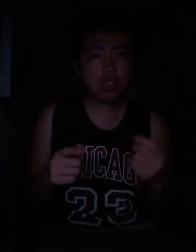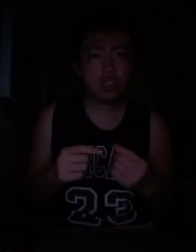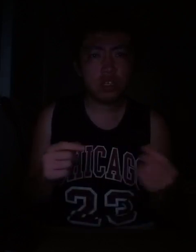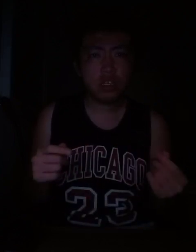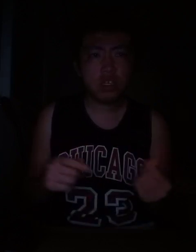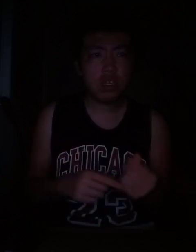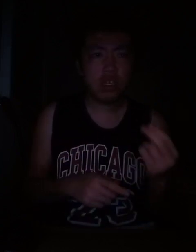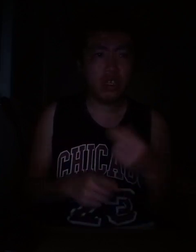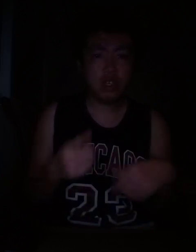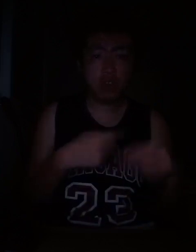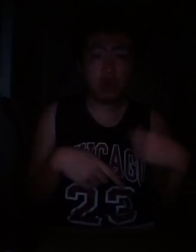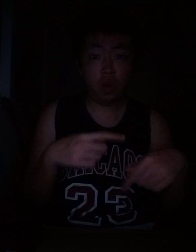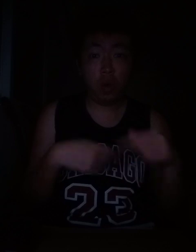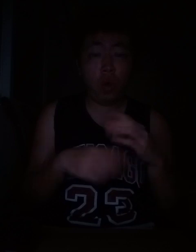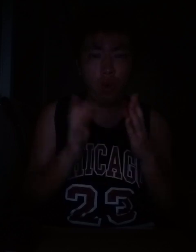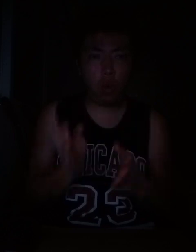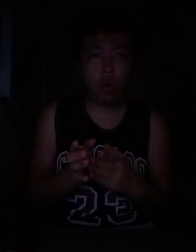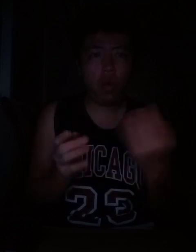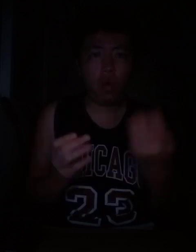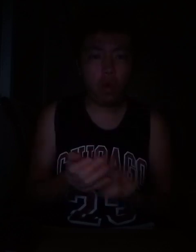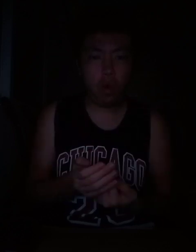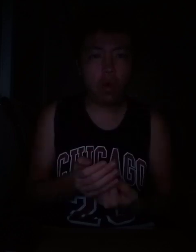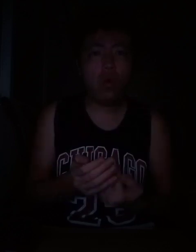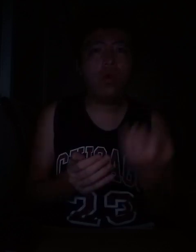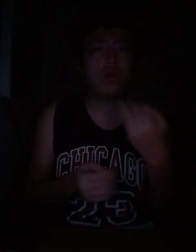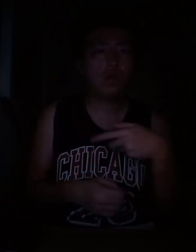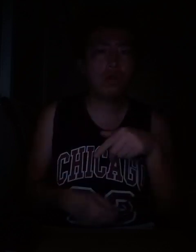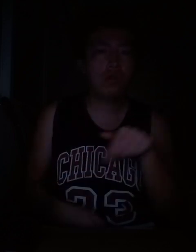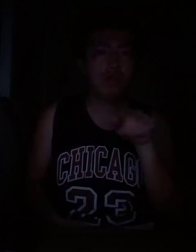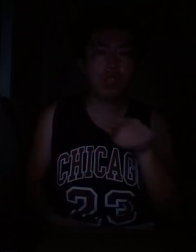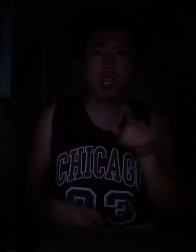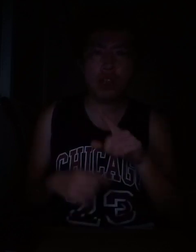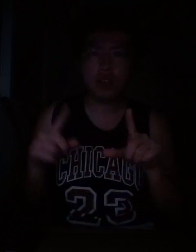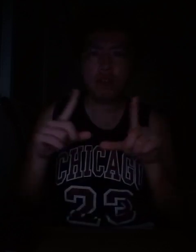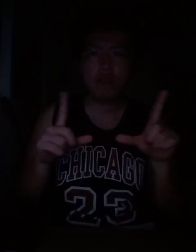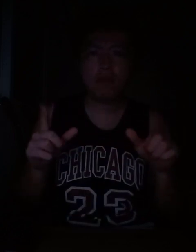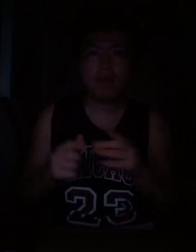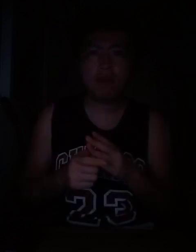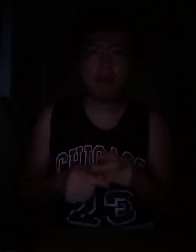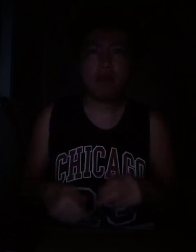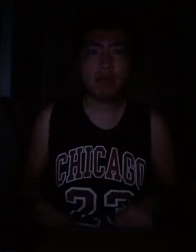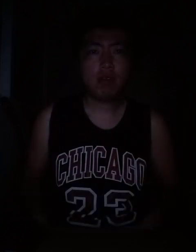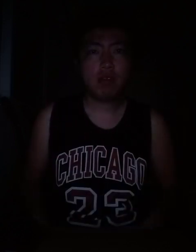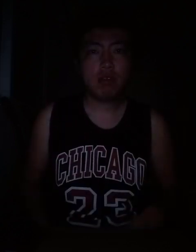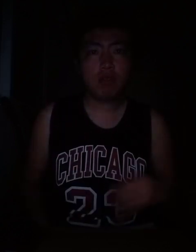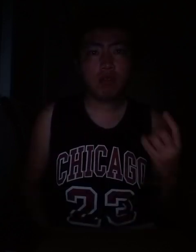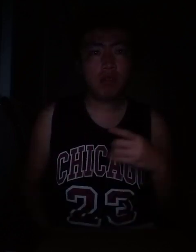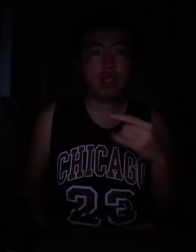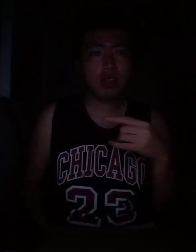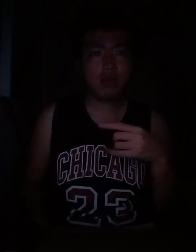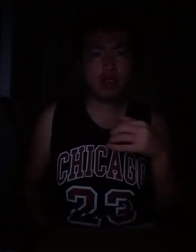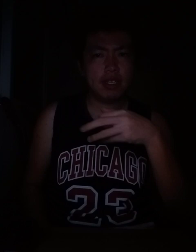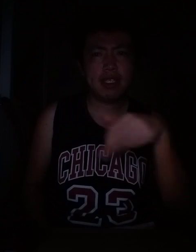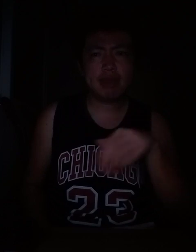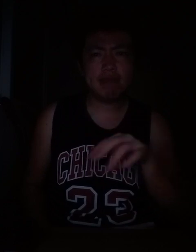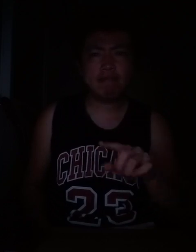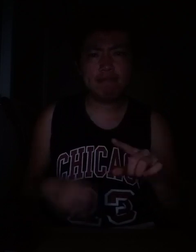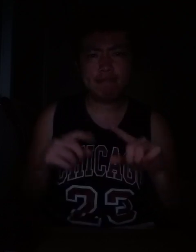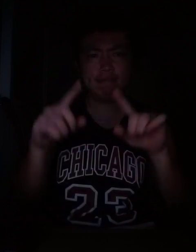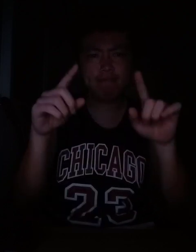그 성능에 대한 부분들을 또 소비자가 그걸 기준으로 삼겠다는 거잖아요. 콘텐츠는 물론 채널의 파급력이 커지면서